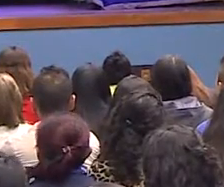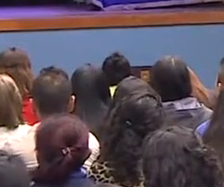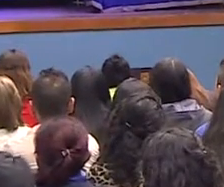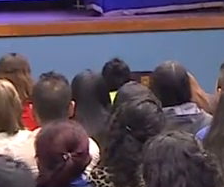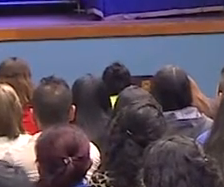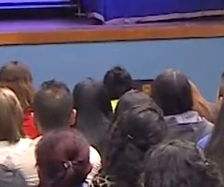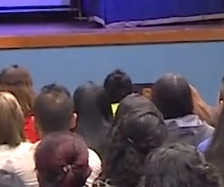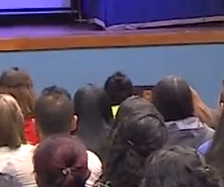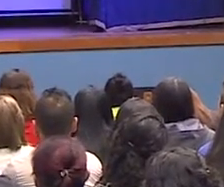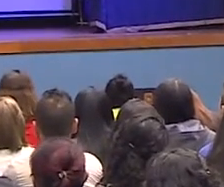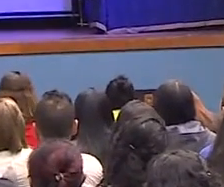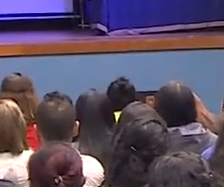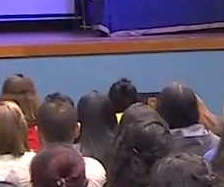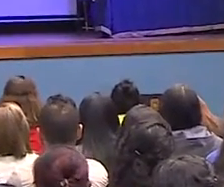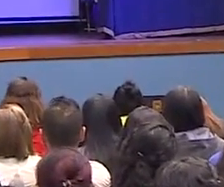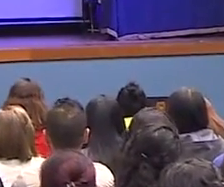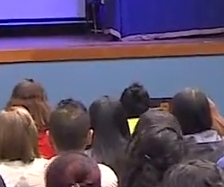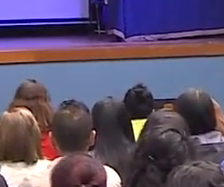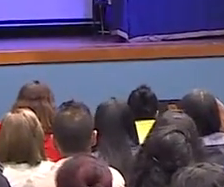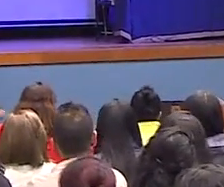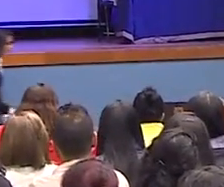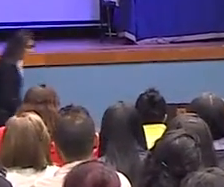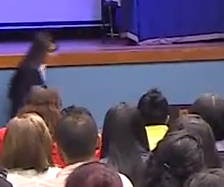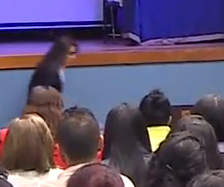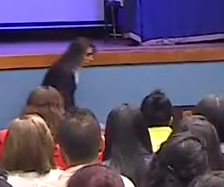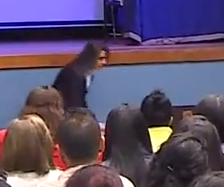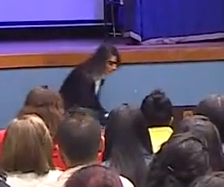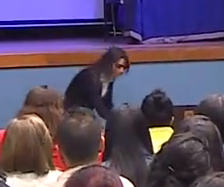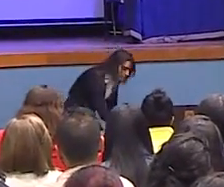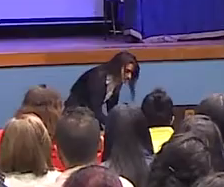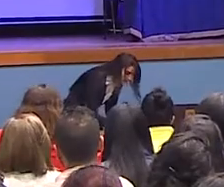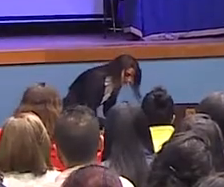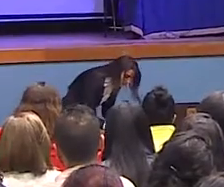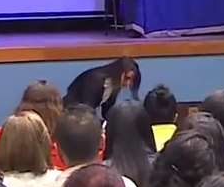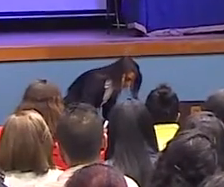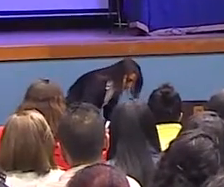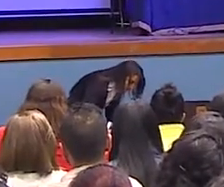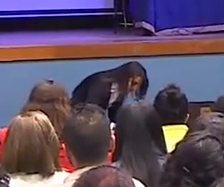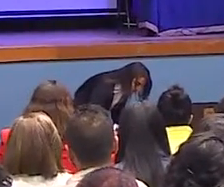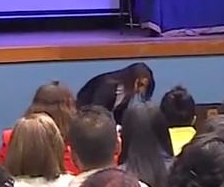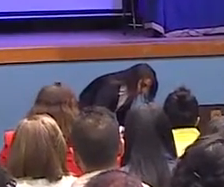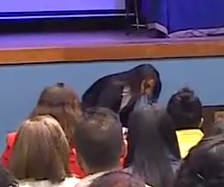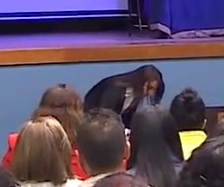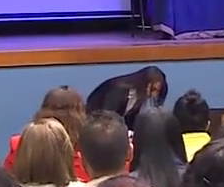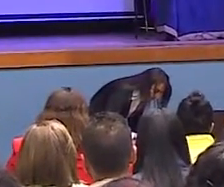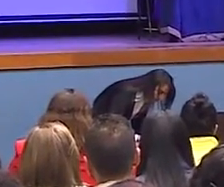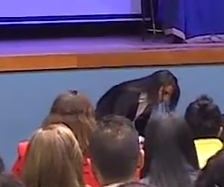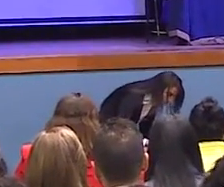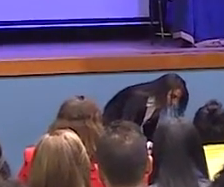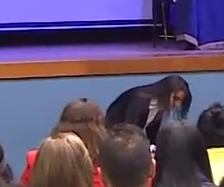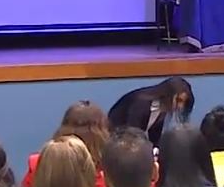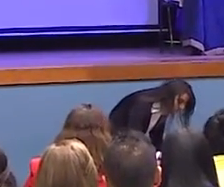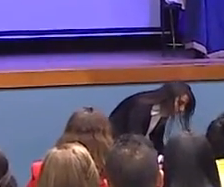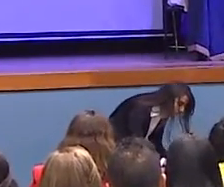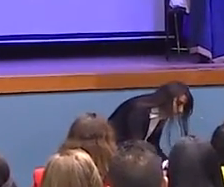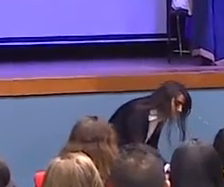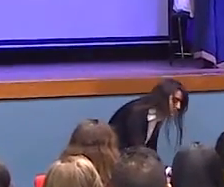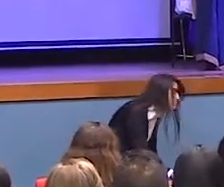posicionamiento académico de sus estudiantes. Es precisamente por todo este esfuerzo que contamos